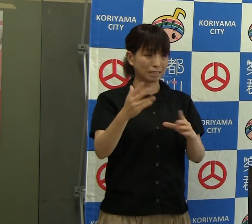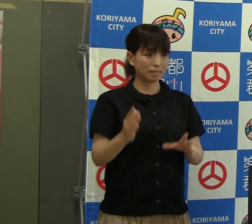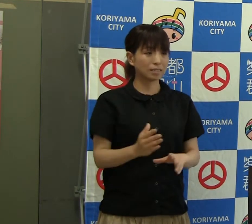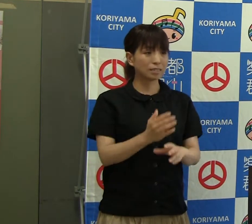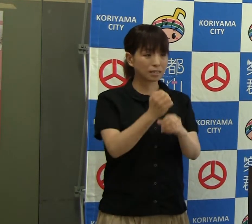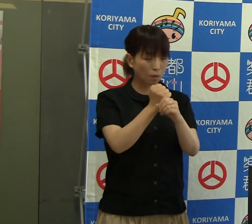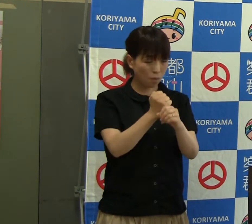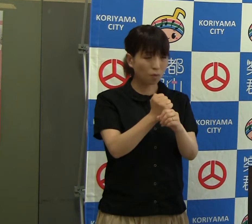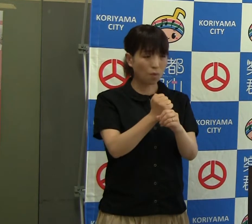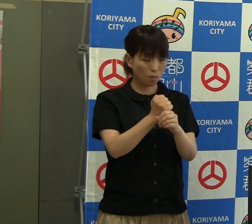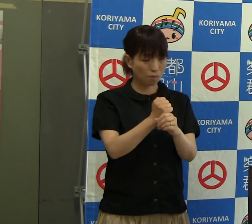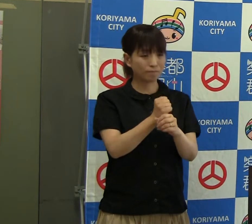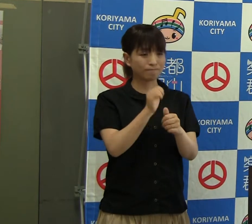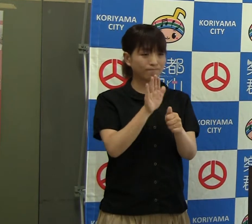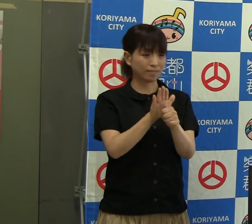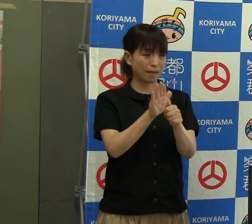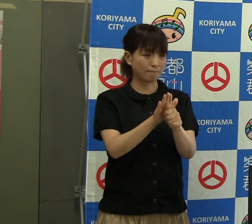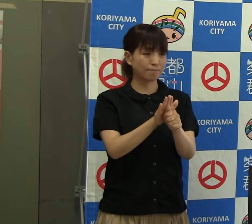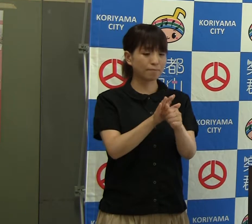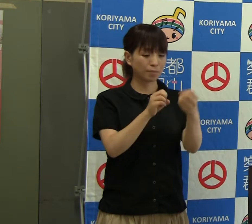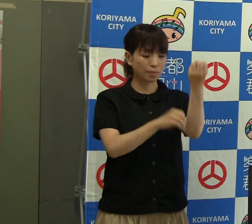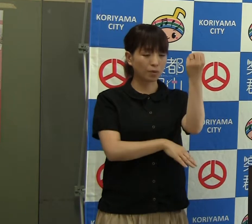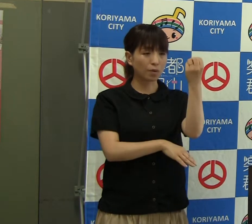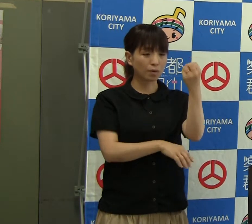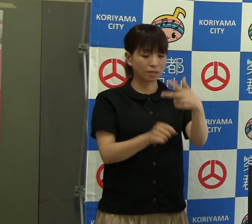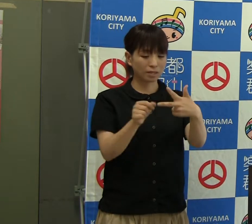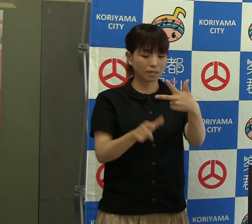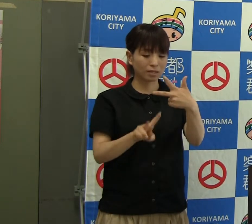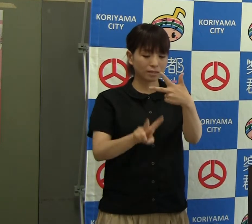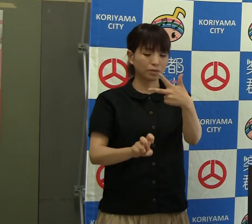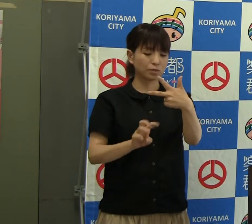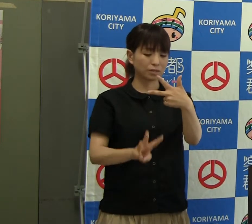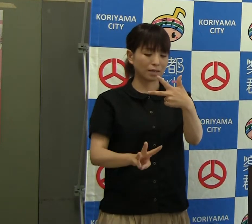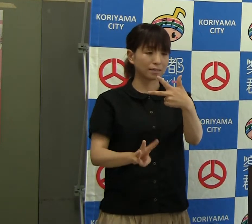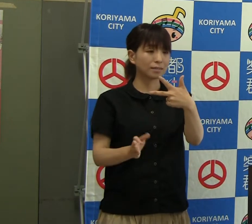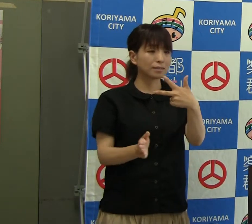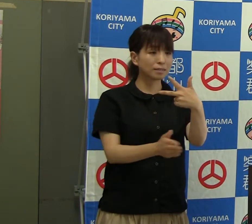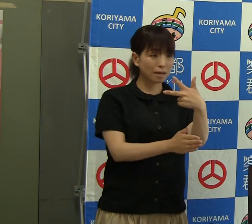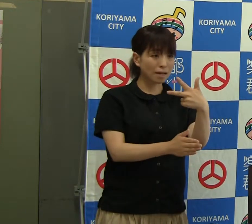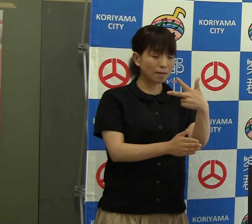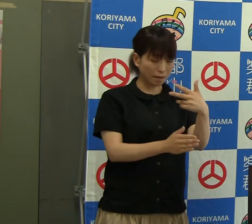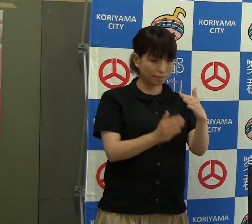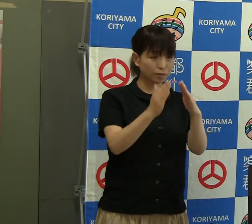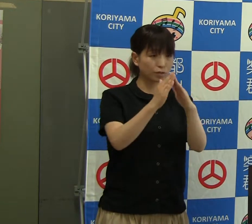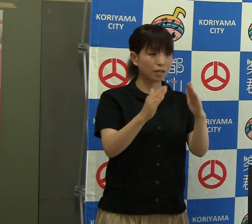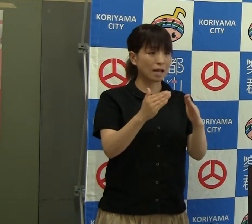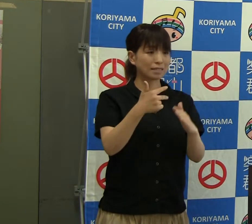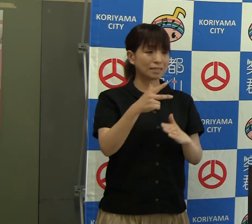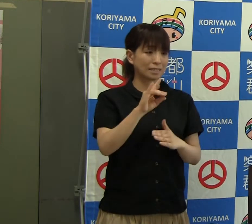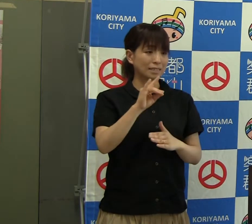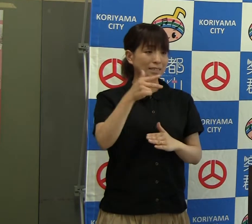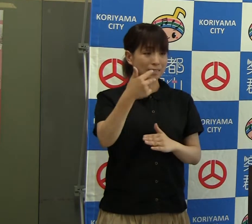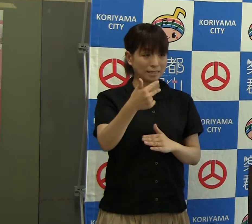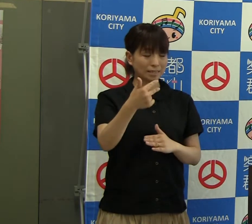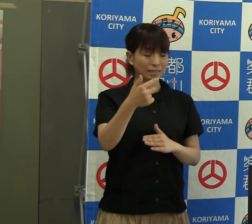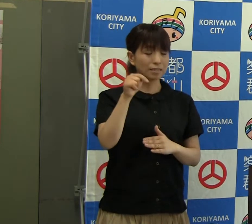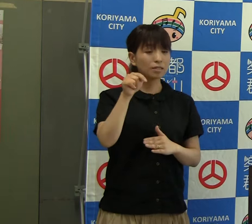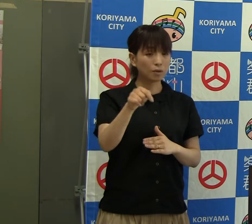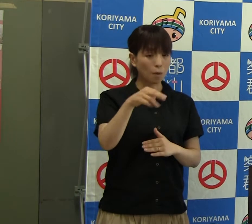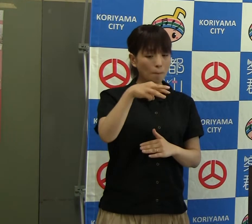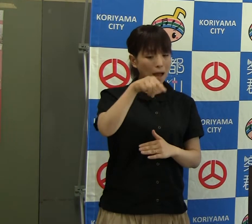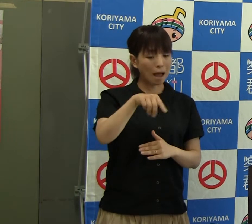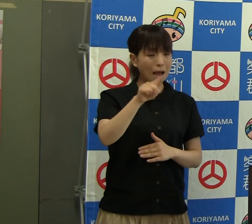援協定に基づきまして、7月23日から倉敷市のマービーふれあいセンターに設置され